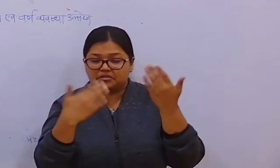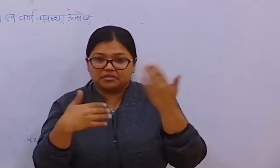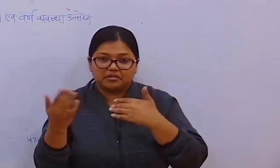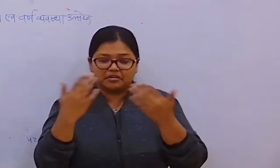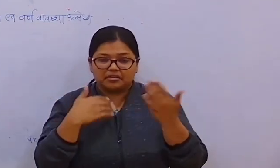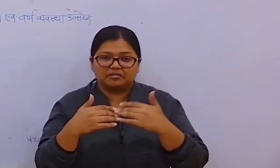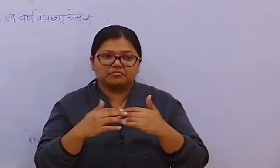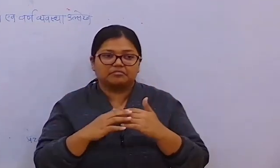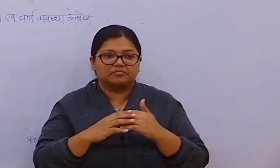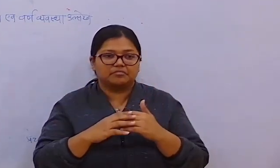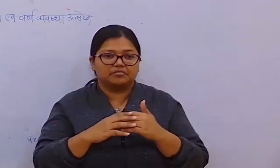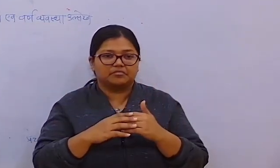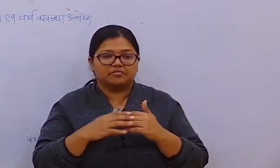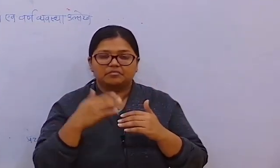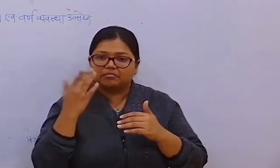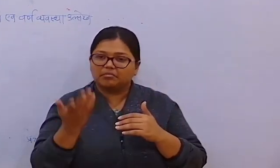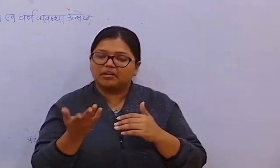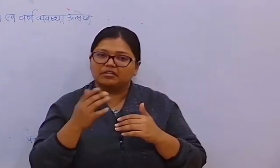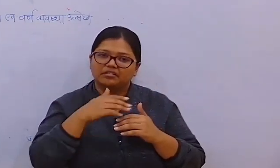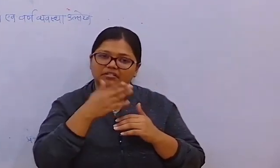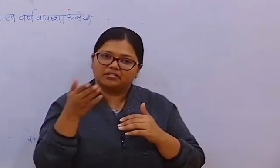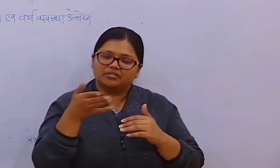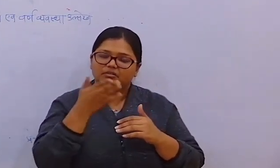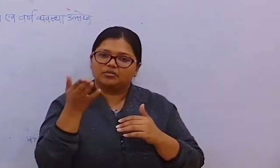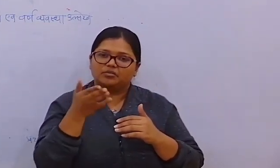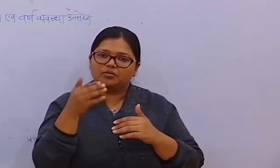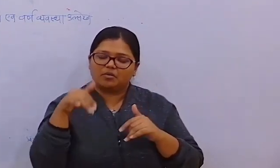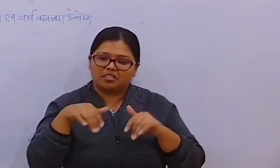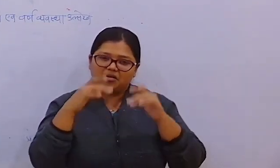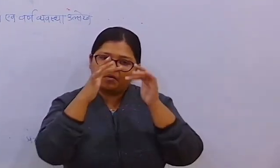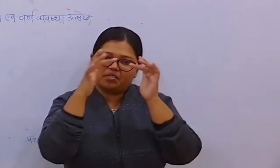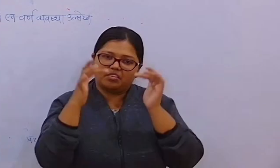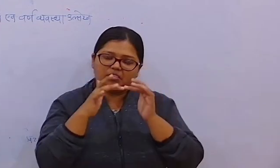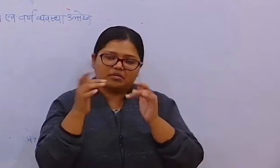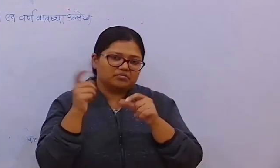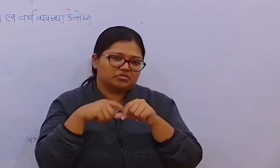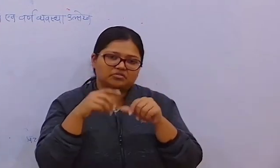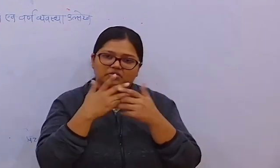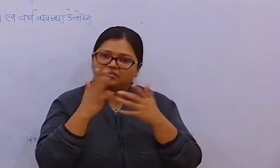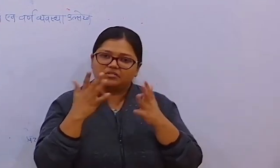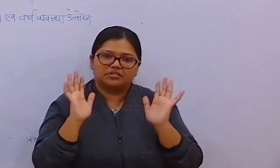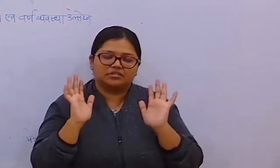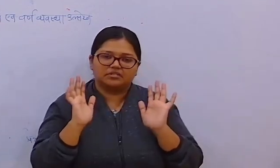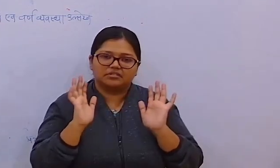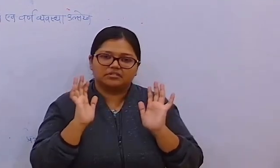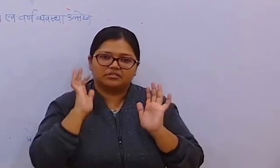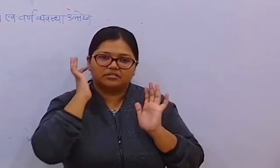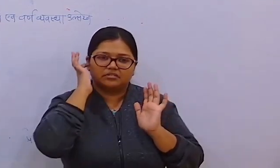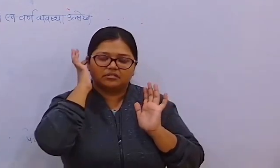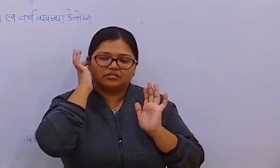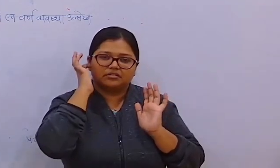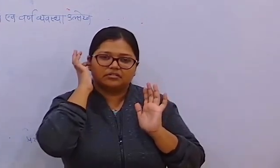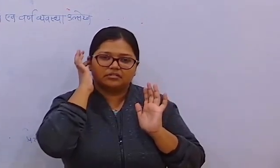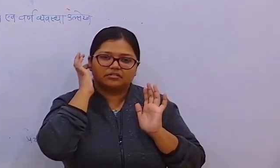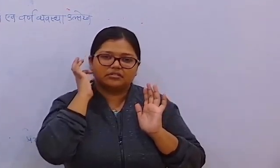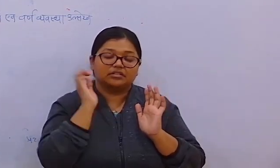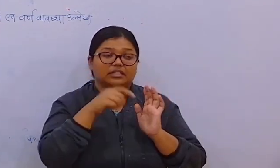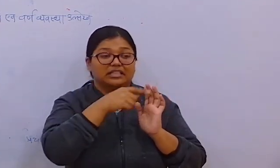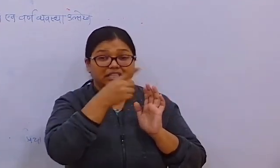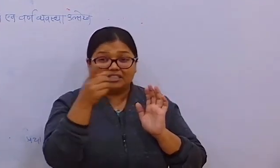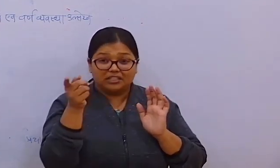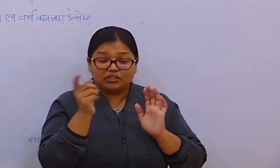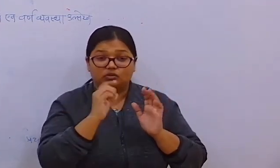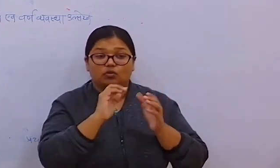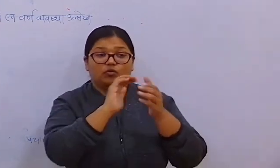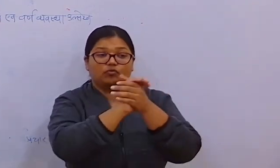स्पेशल स्टूडेंट्स, वो आ रहे हैं, आएंगे नहीं आएंगे, क्या चल रहा है, एक बार थोड़ा सा डिस्कशन कर लो आप लोग, है ना। और कोई भी